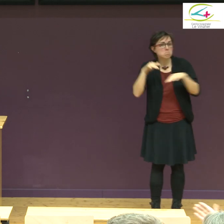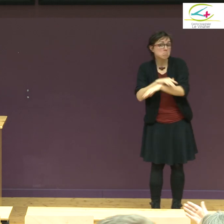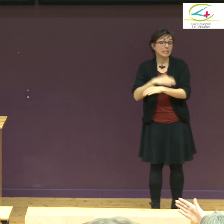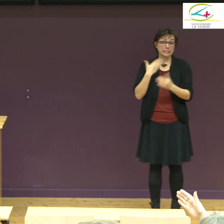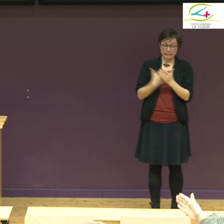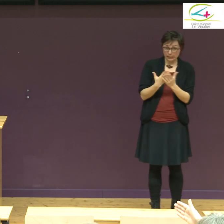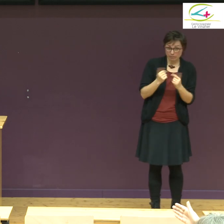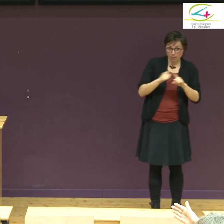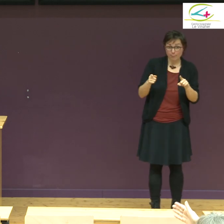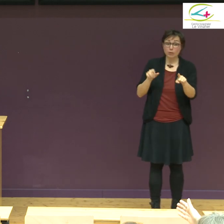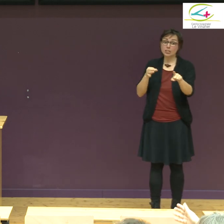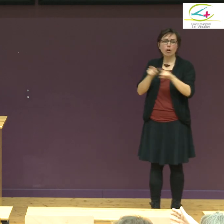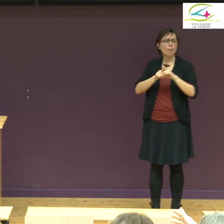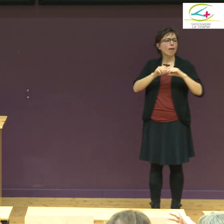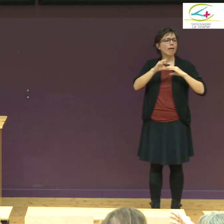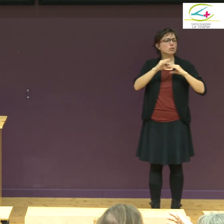va commencer vraiment. Les